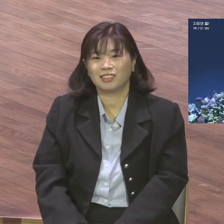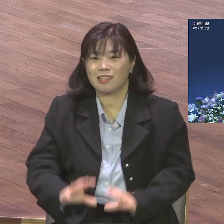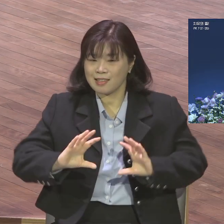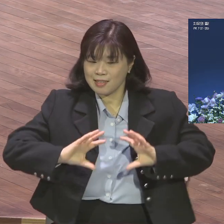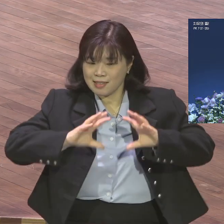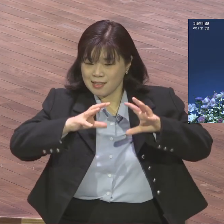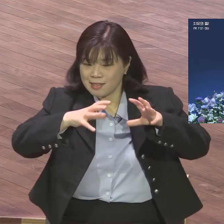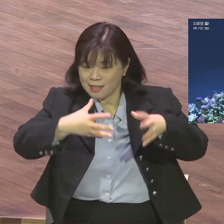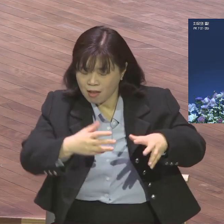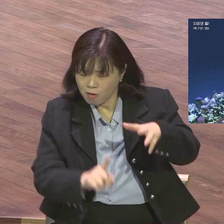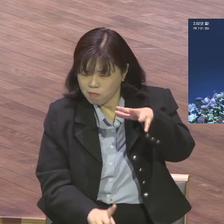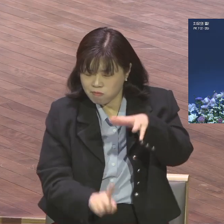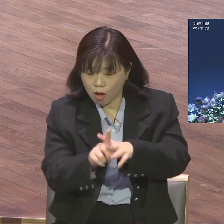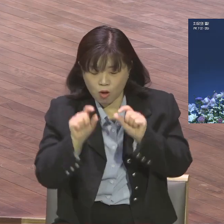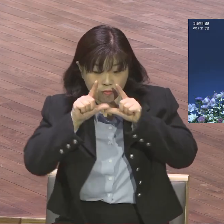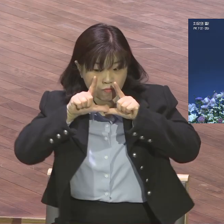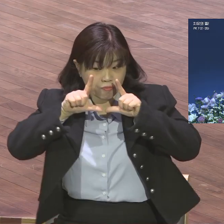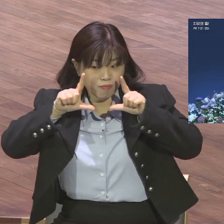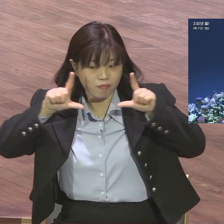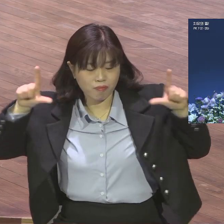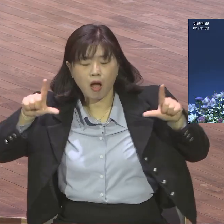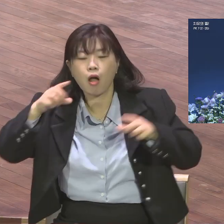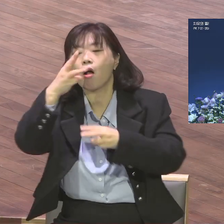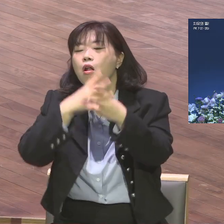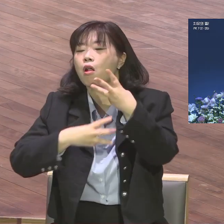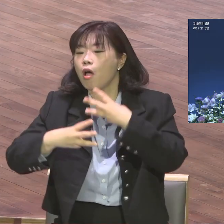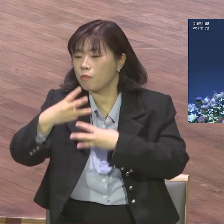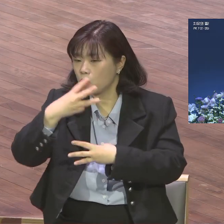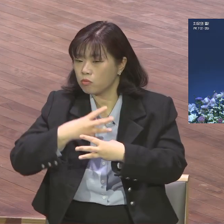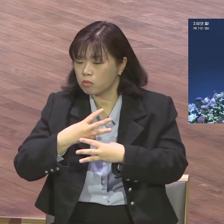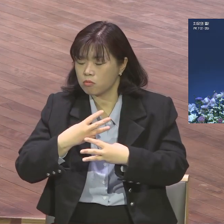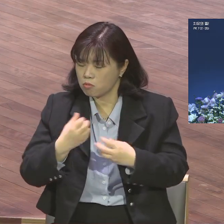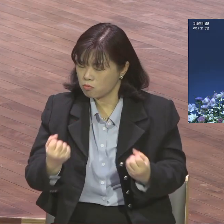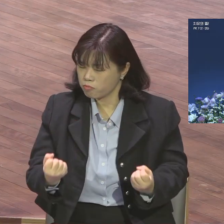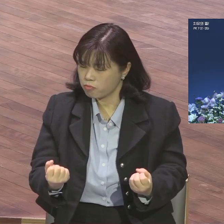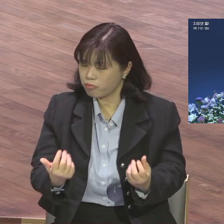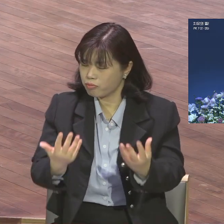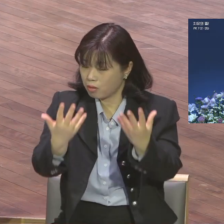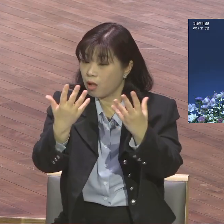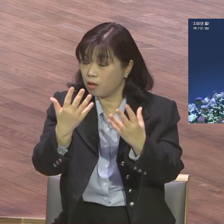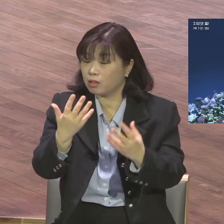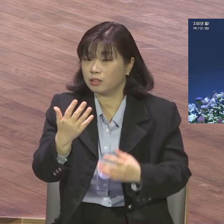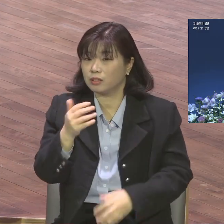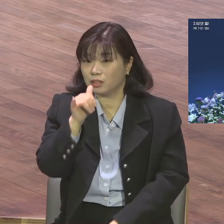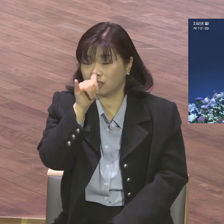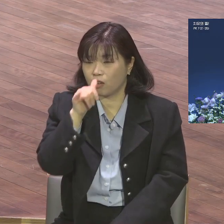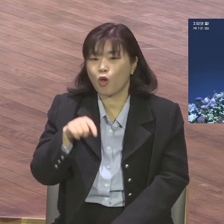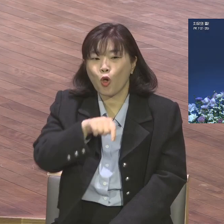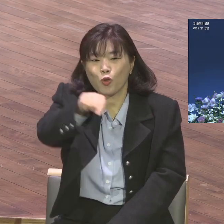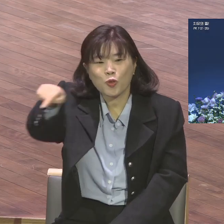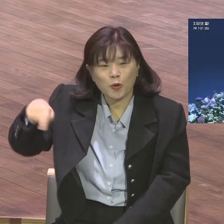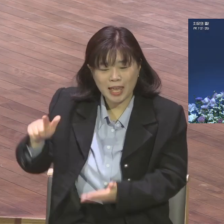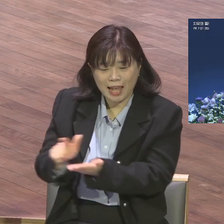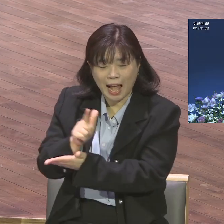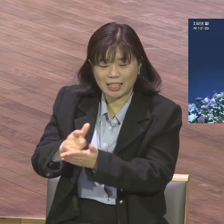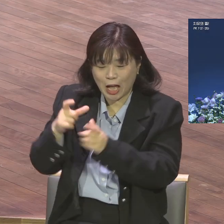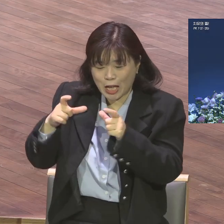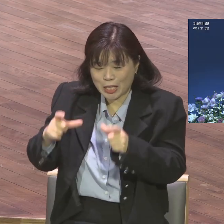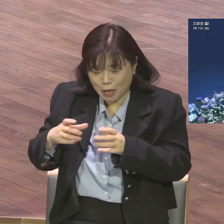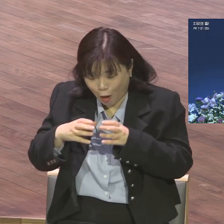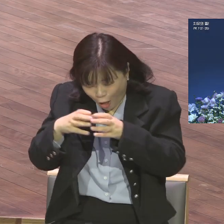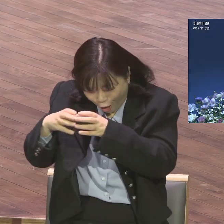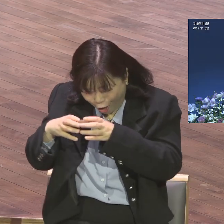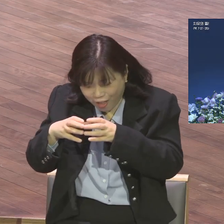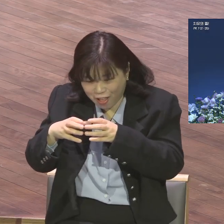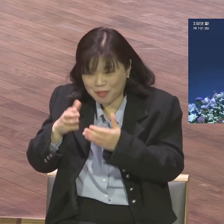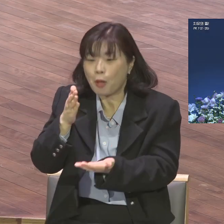알아줄 정도로 그런 인물들이 지금 많이 자라고 있습니다. 강수 안에서만 우물한 올챙이 같이 놀지